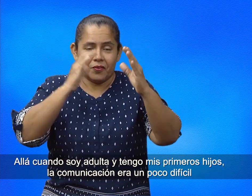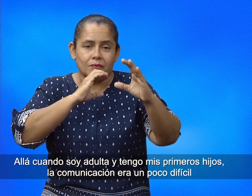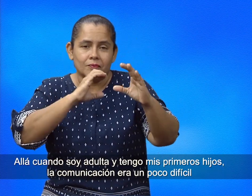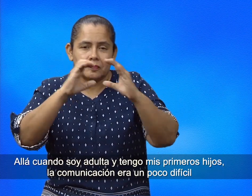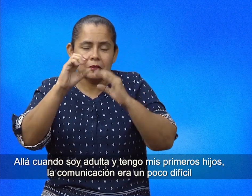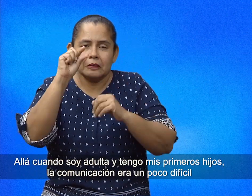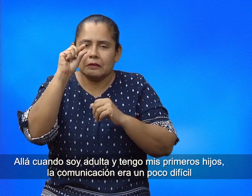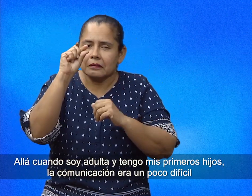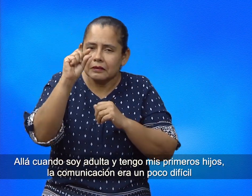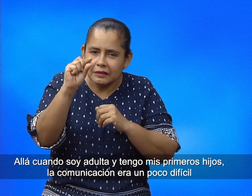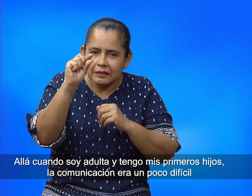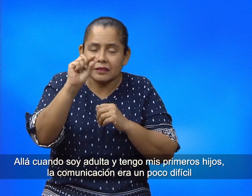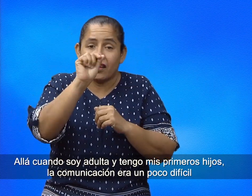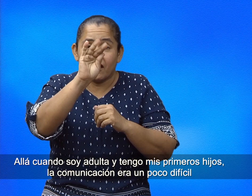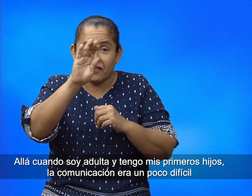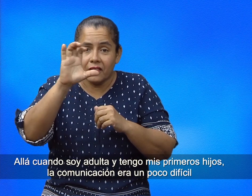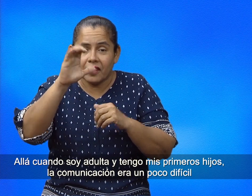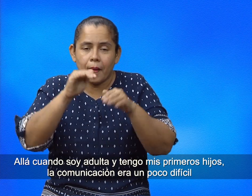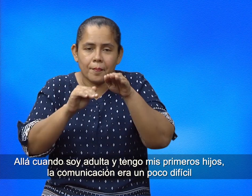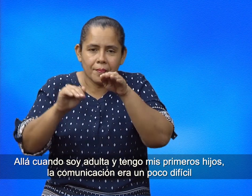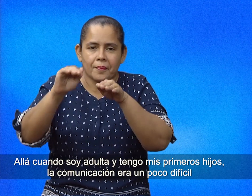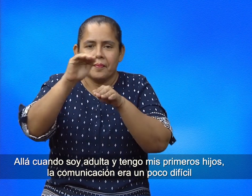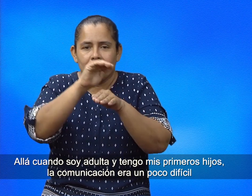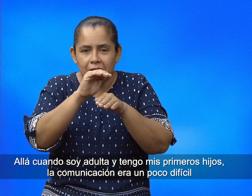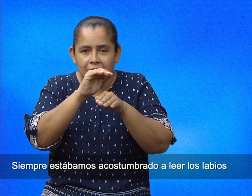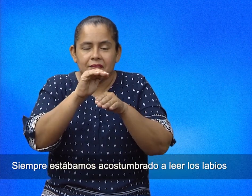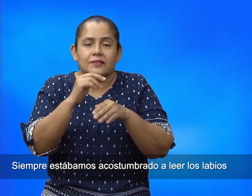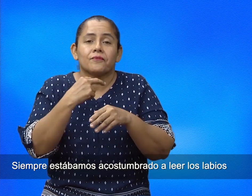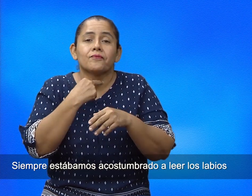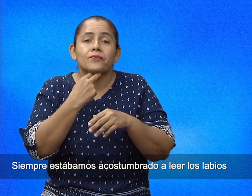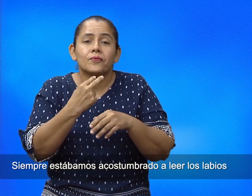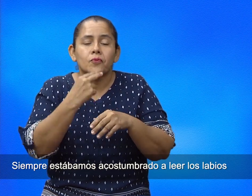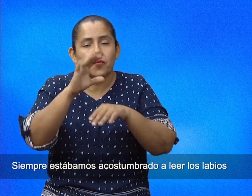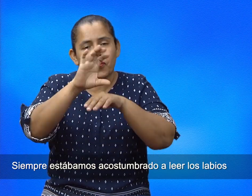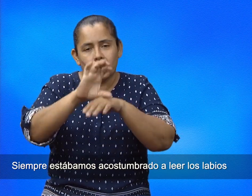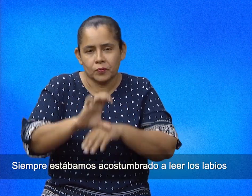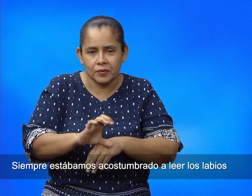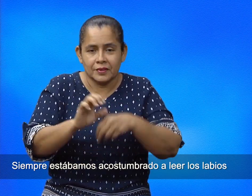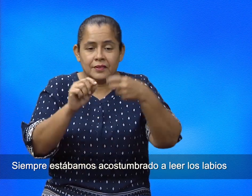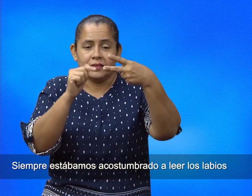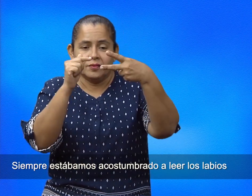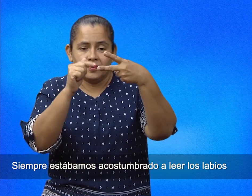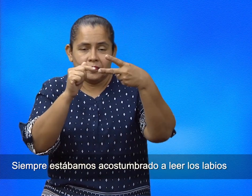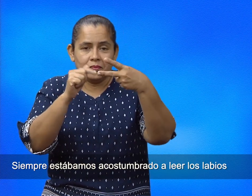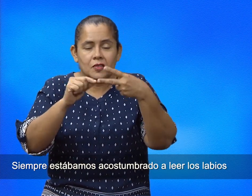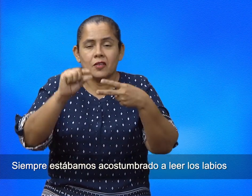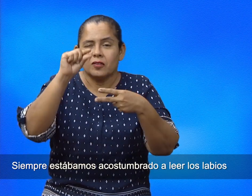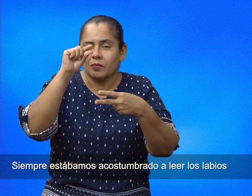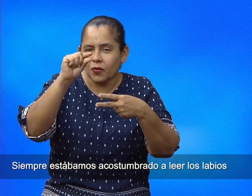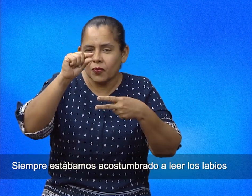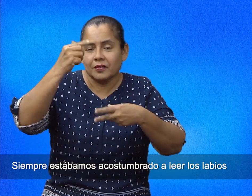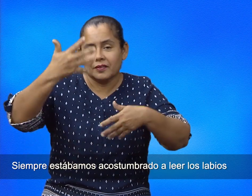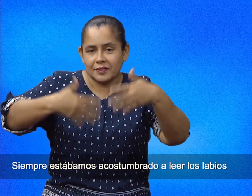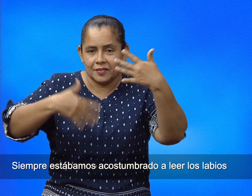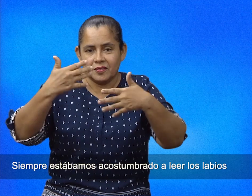hijos, la comunicación era un poco difícil. Siempre estábamos acostumbrados a leer los labios o a